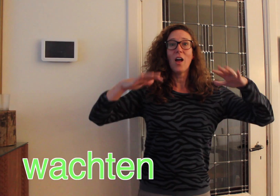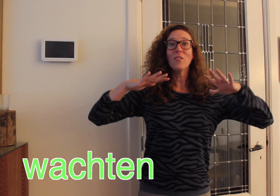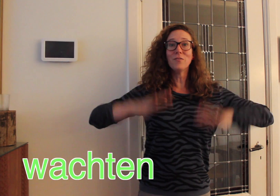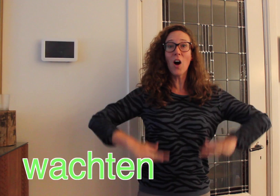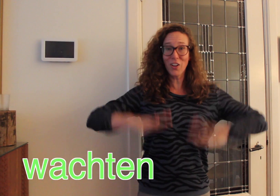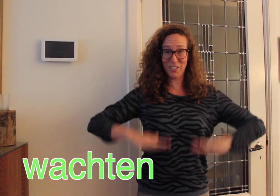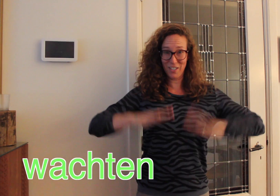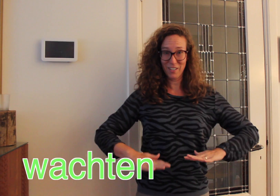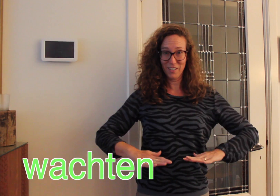Wachten.